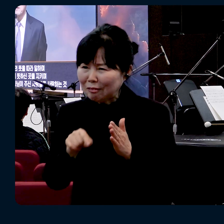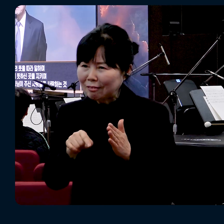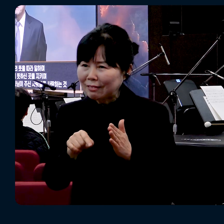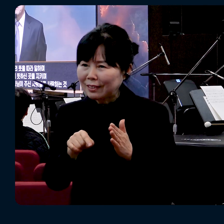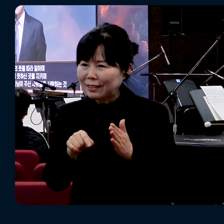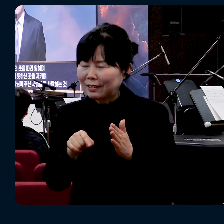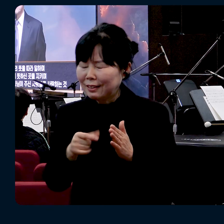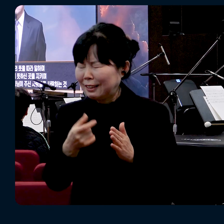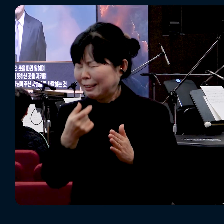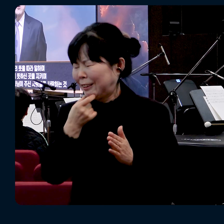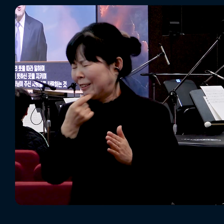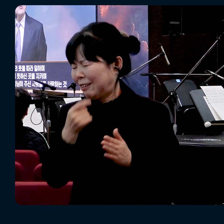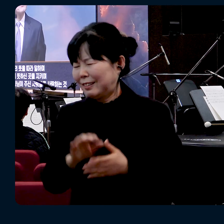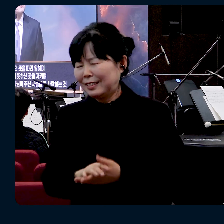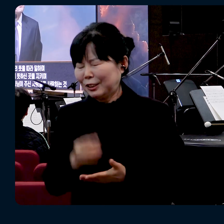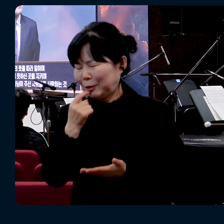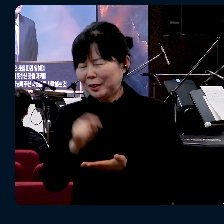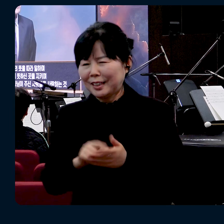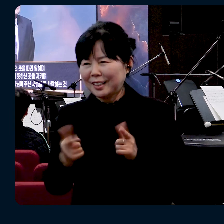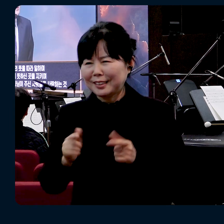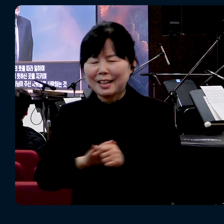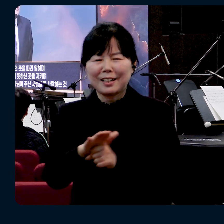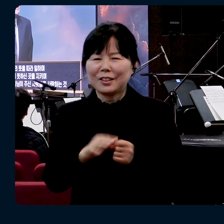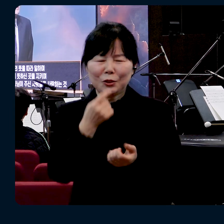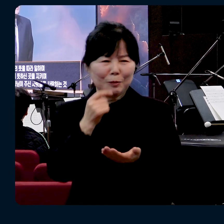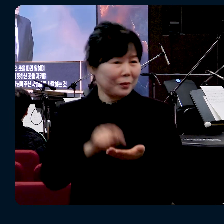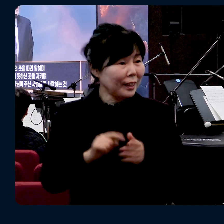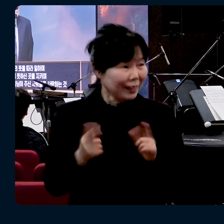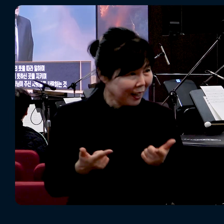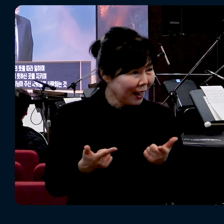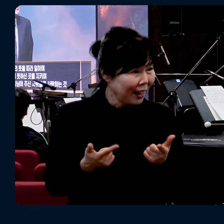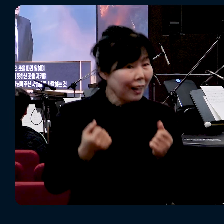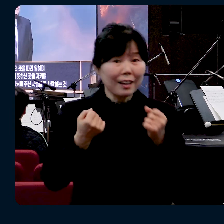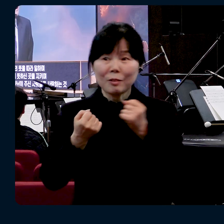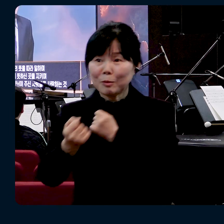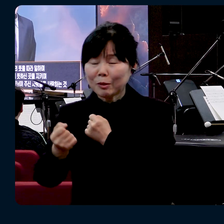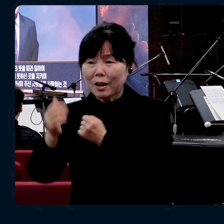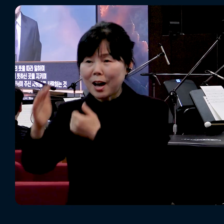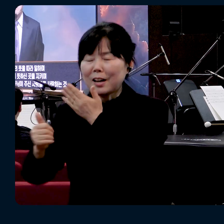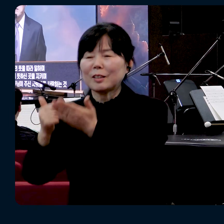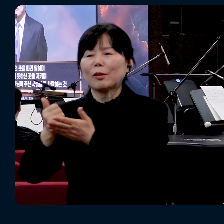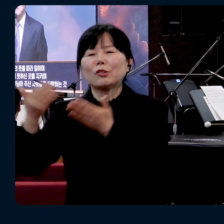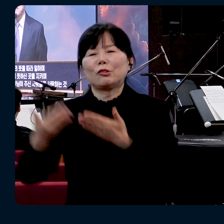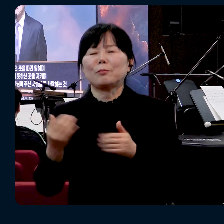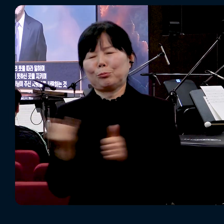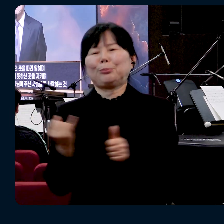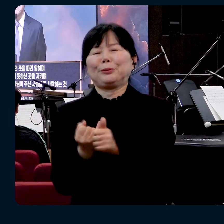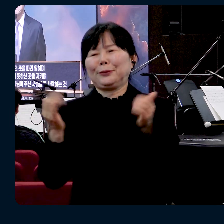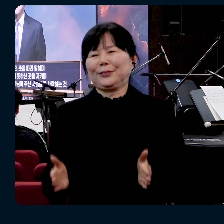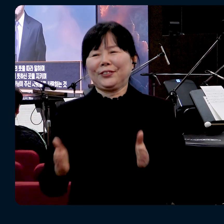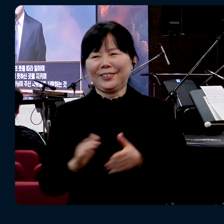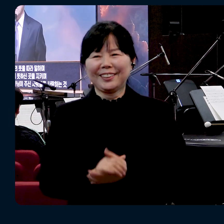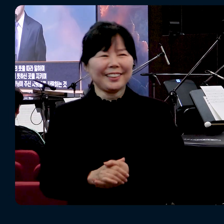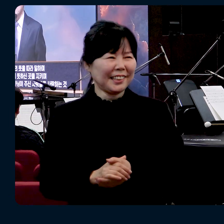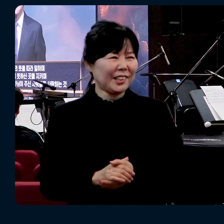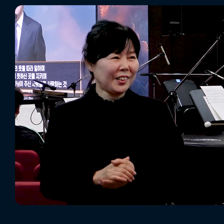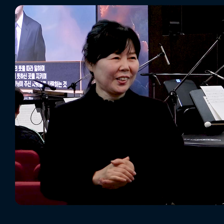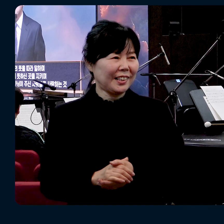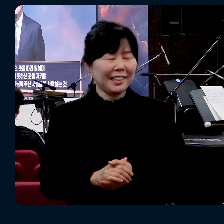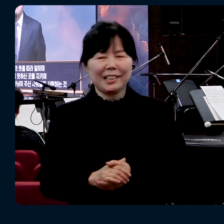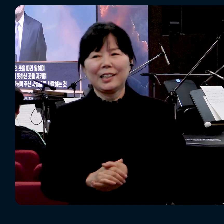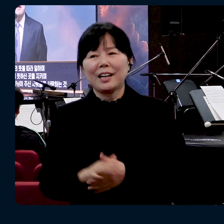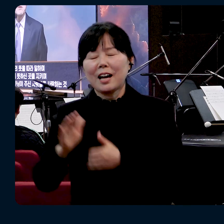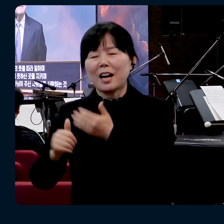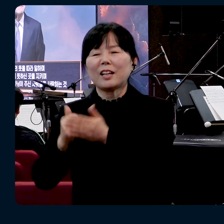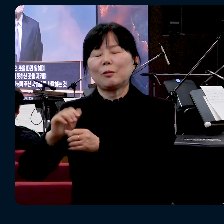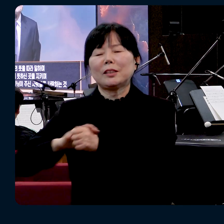아무리 가족이어도 그거 만만치 않죠. 그러나 하나님이 주신 사람이기 때문에